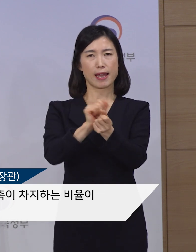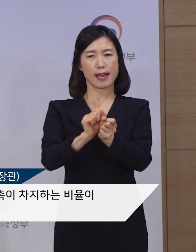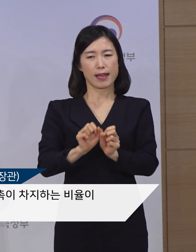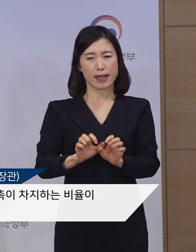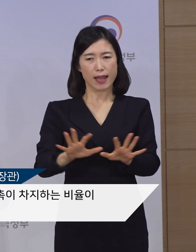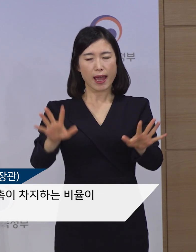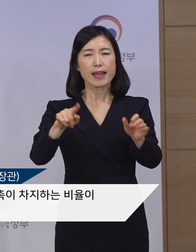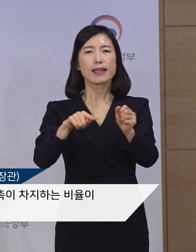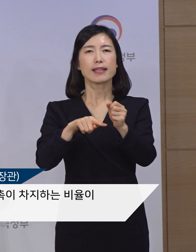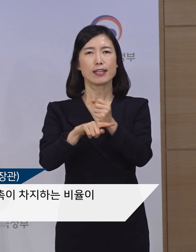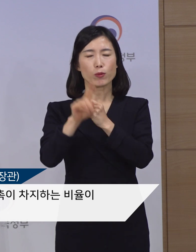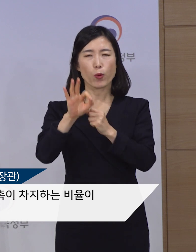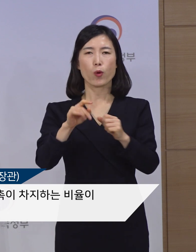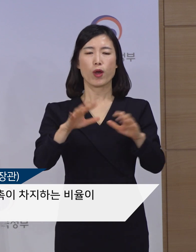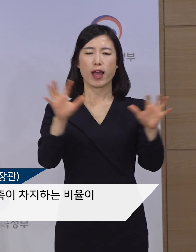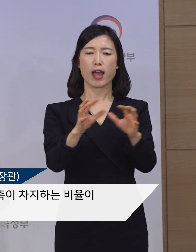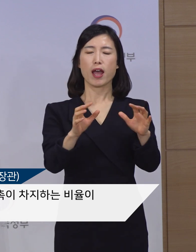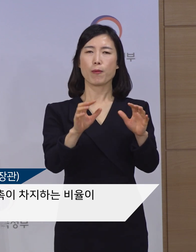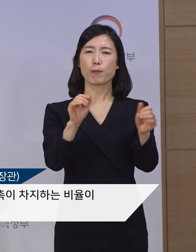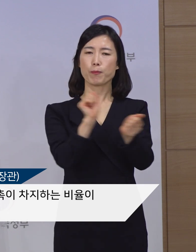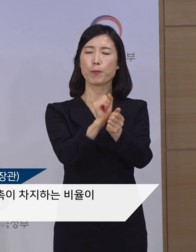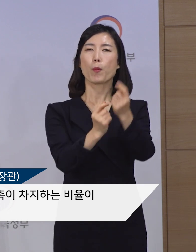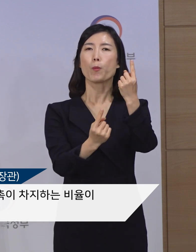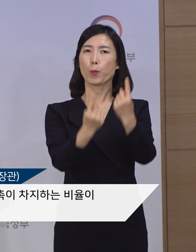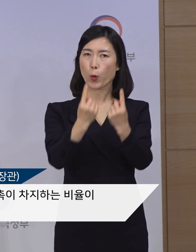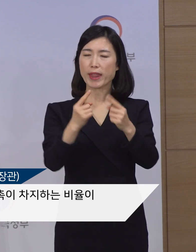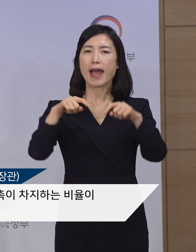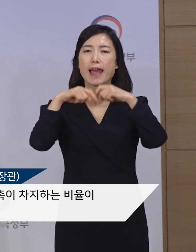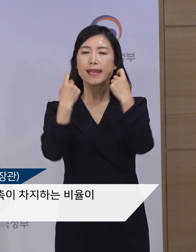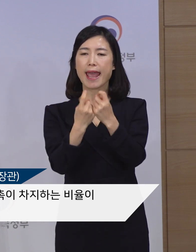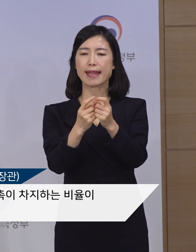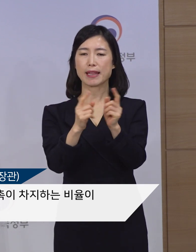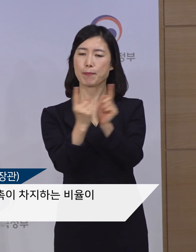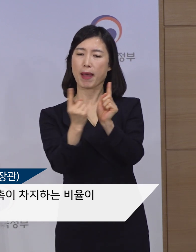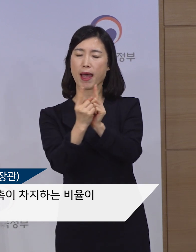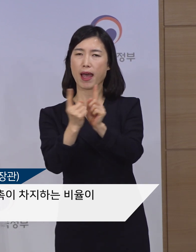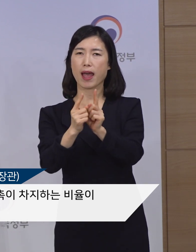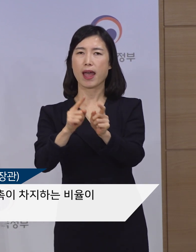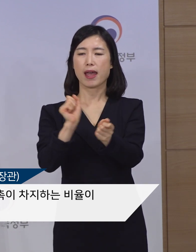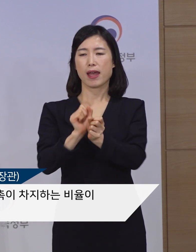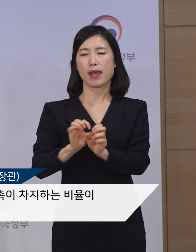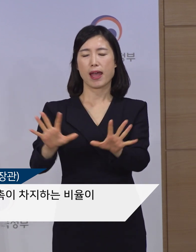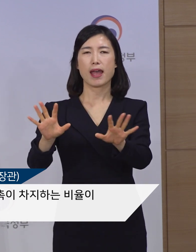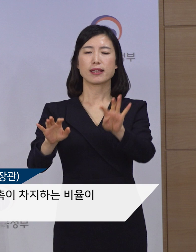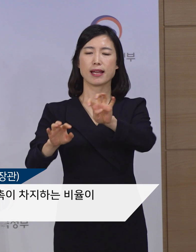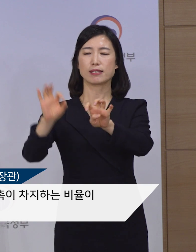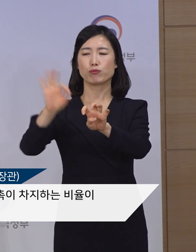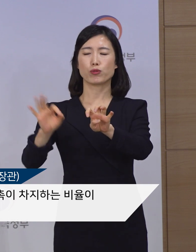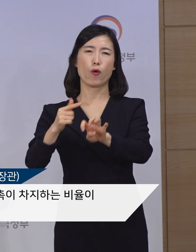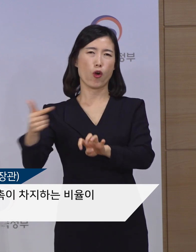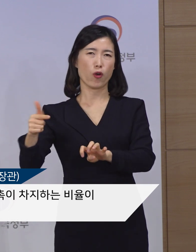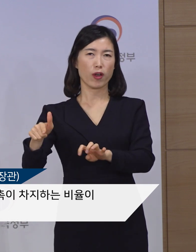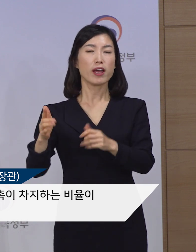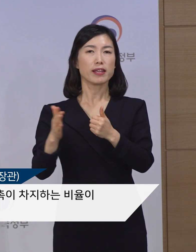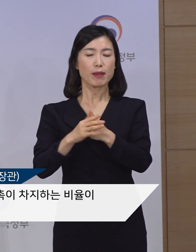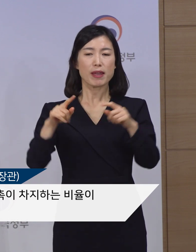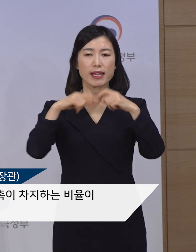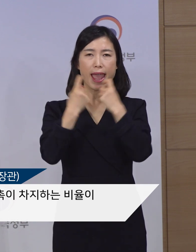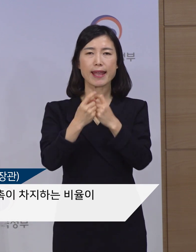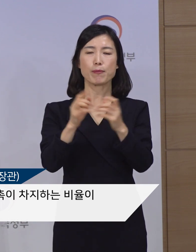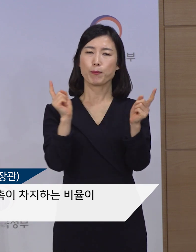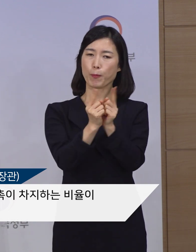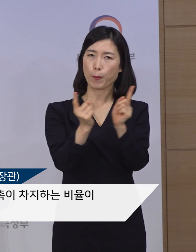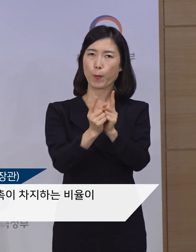현재 3차 유행의 감염 경로가 개인 간의 접촉이 차지하는 비율이 40% 수준으로 높아